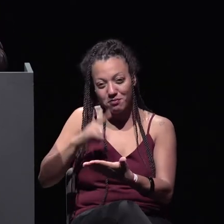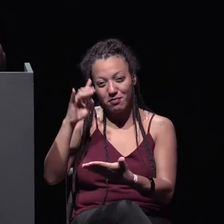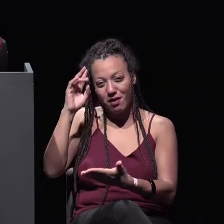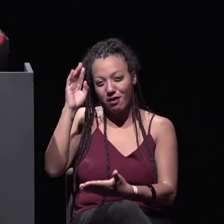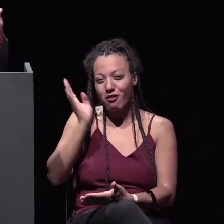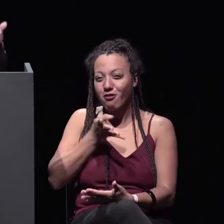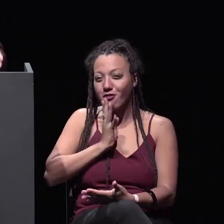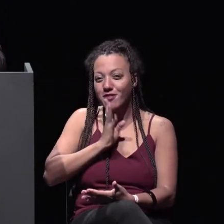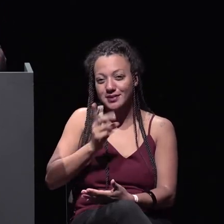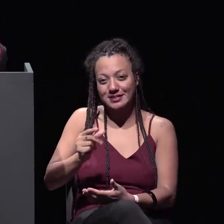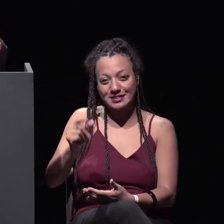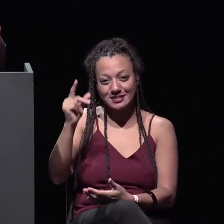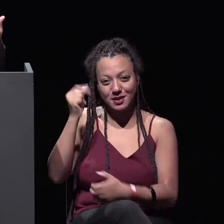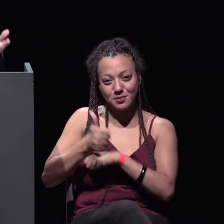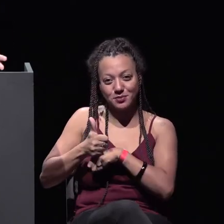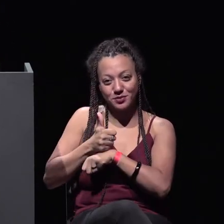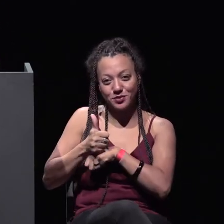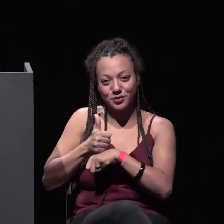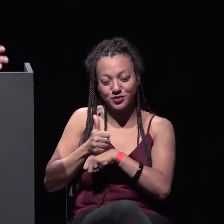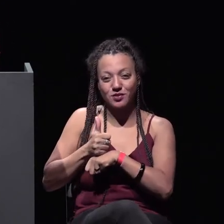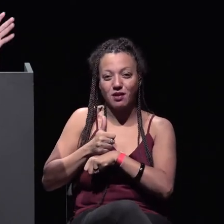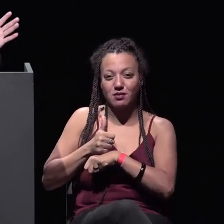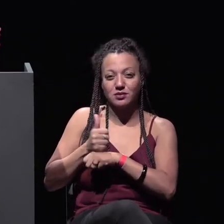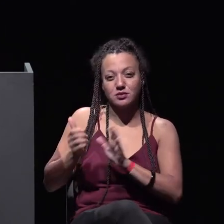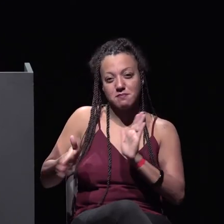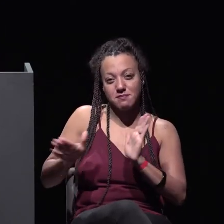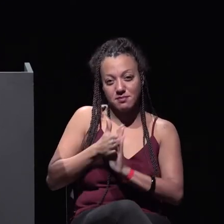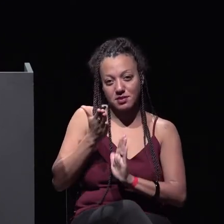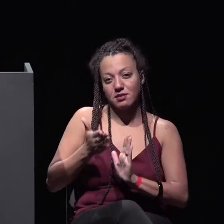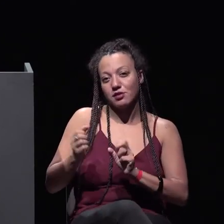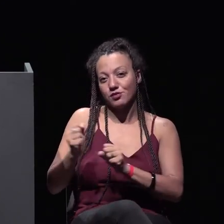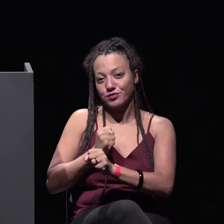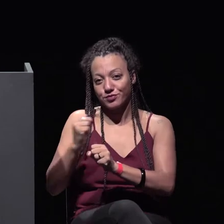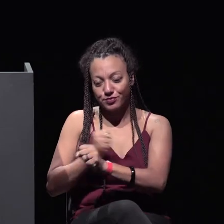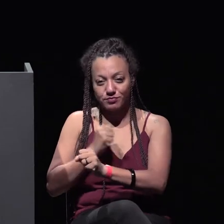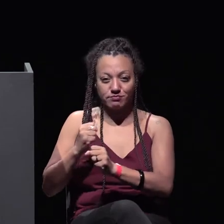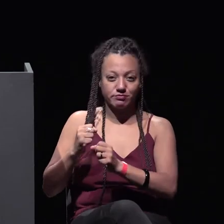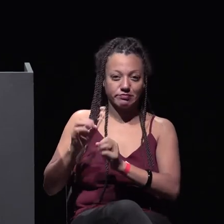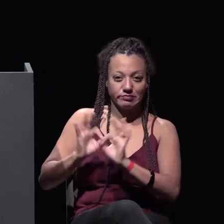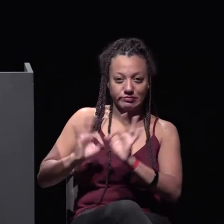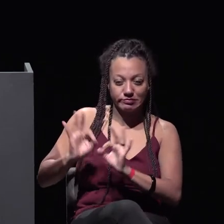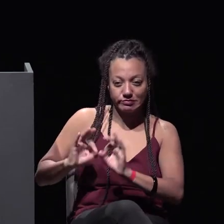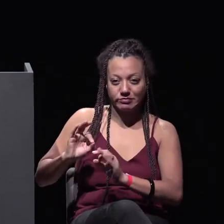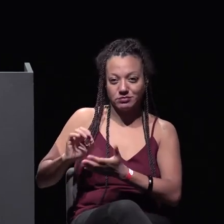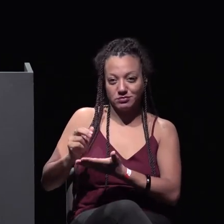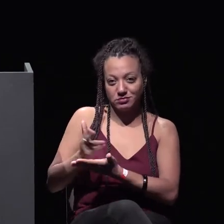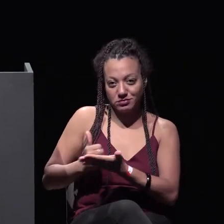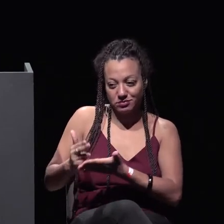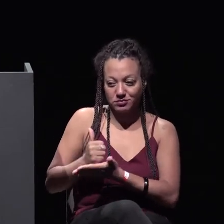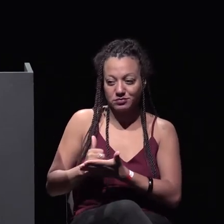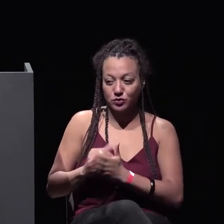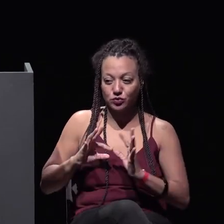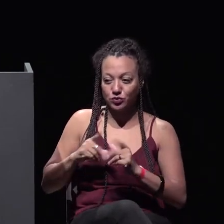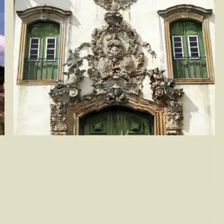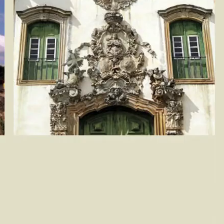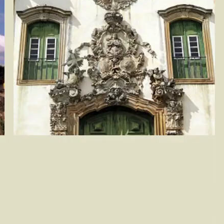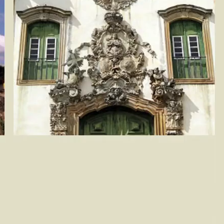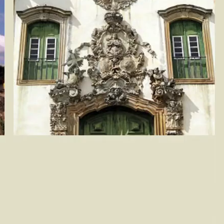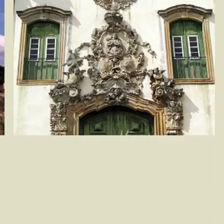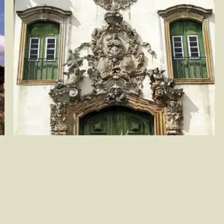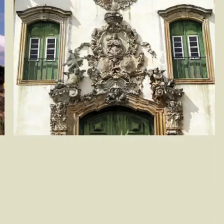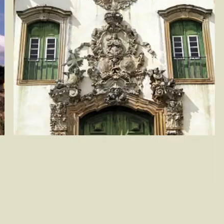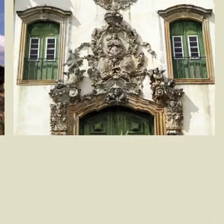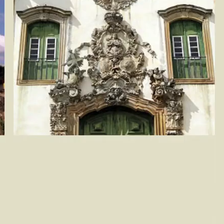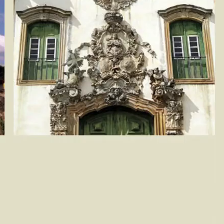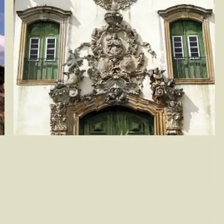mestres de ofícios pedreiros canteiros todos os envolvidos numa uma obra desse tipo são